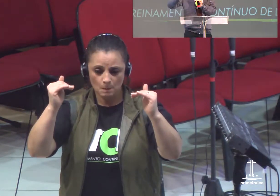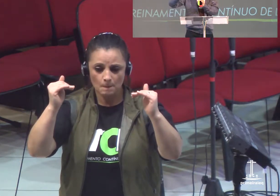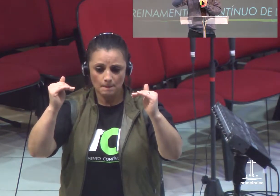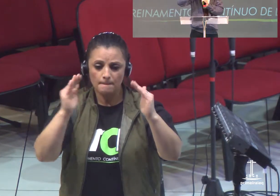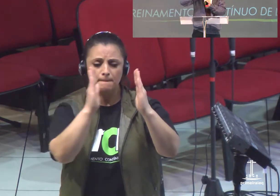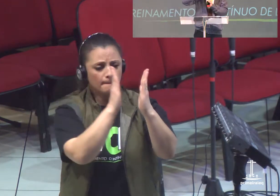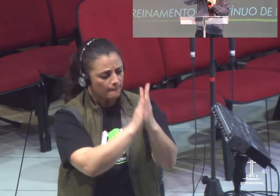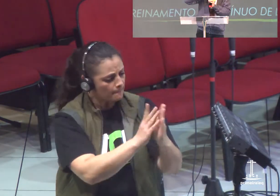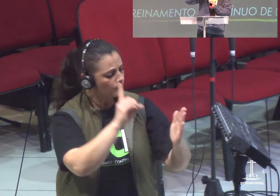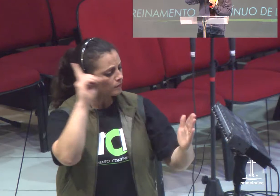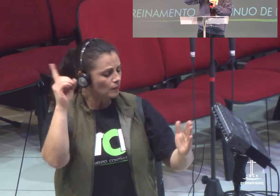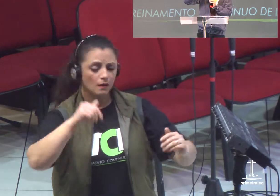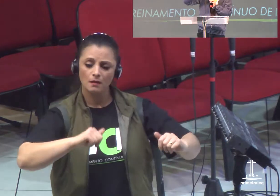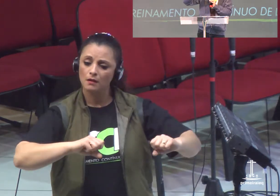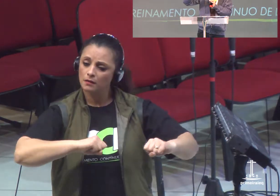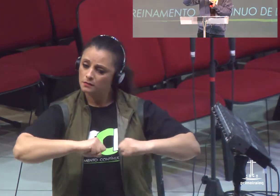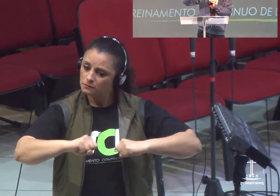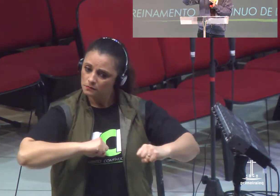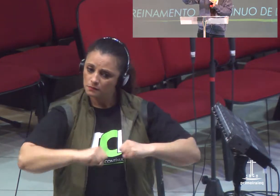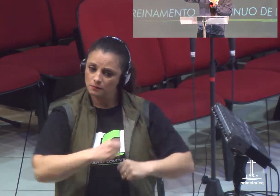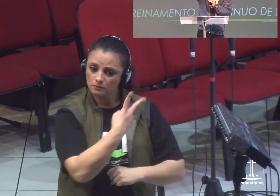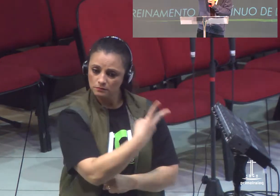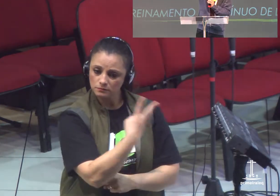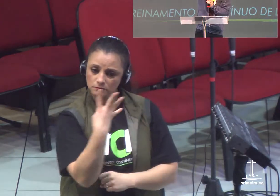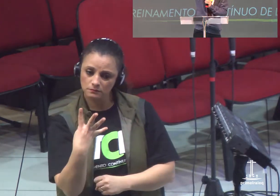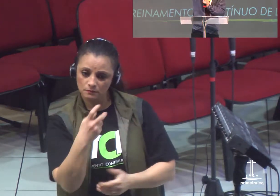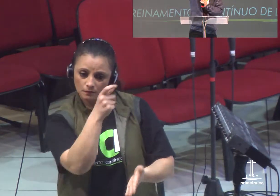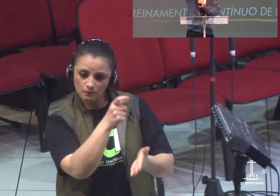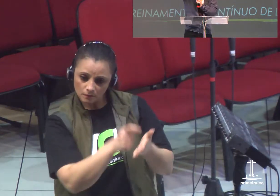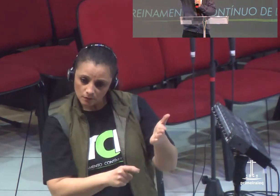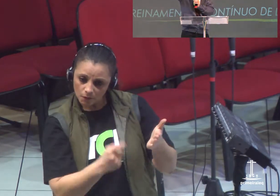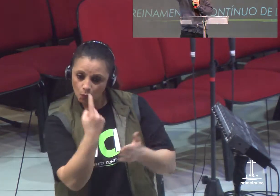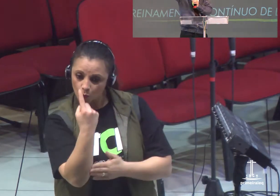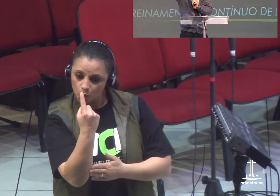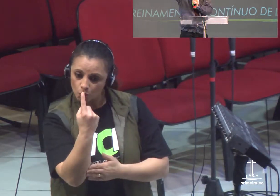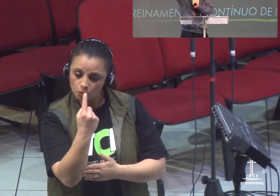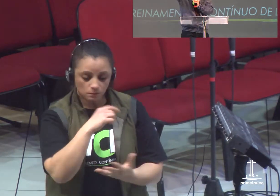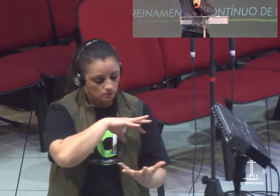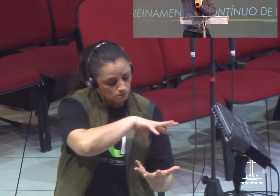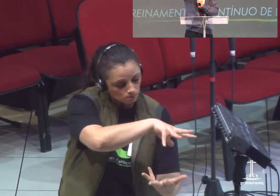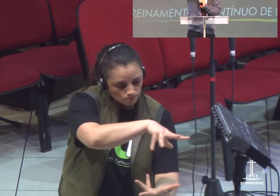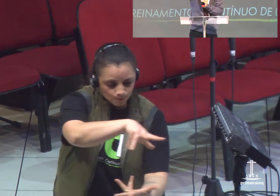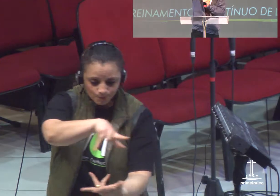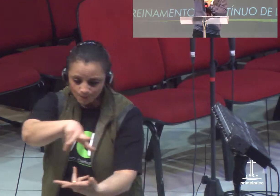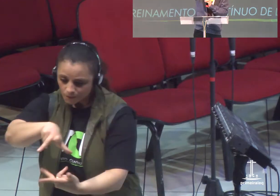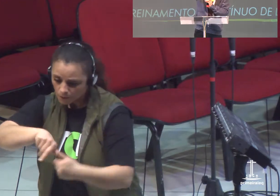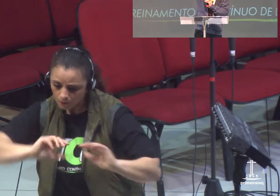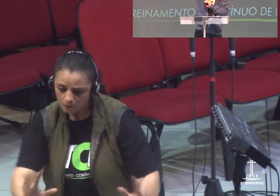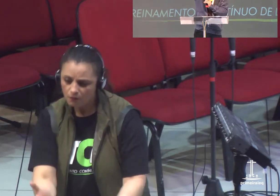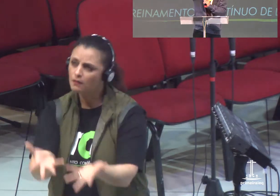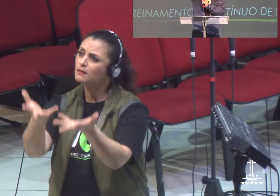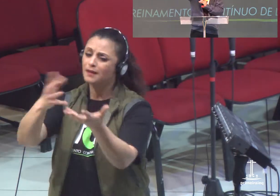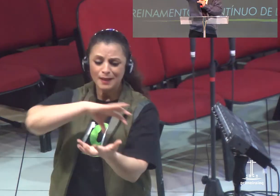A Bíblia diz, Salmo 24, 1, que do Senhor é a terra e tudo o que nela